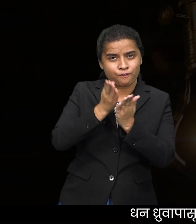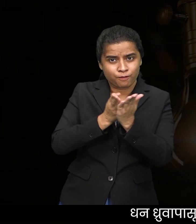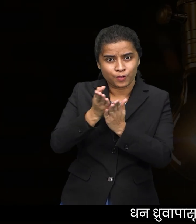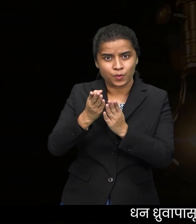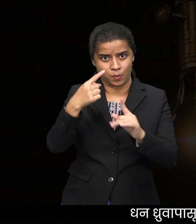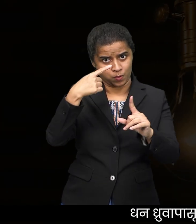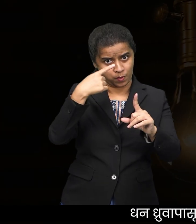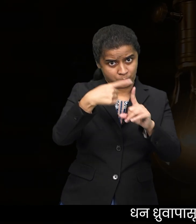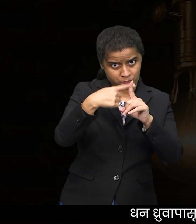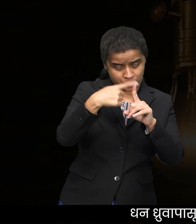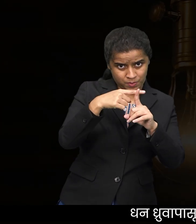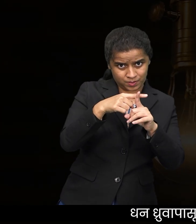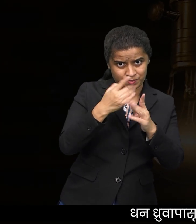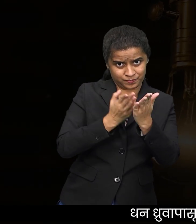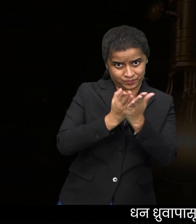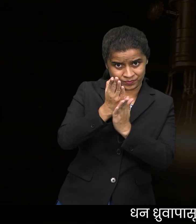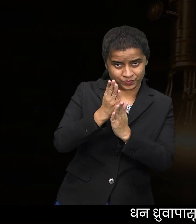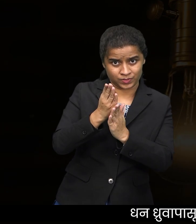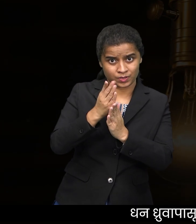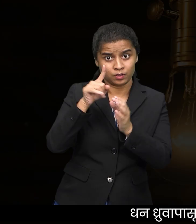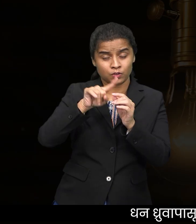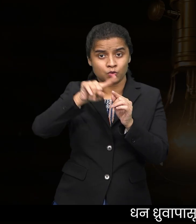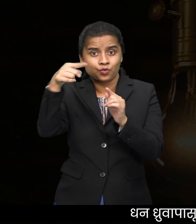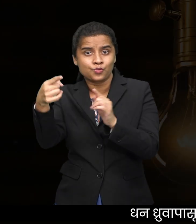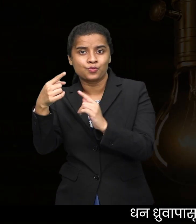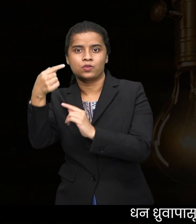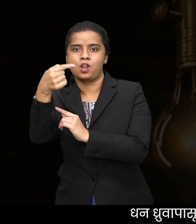धन ध्रुवापासून ऋण ध्रुवाकडे वाहतो.